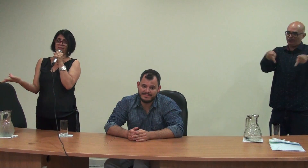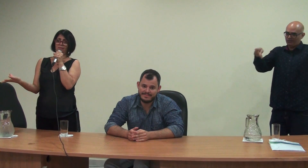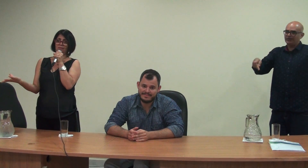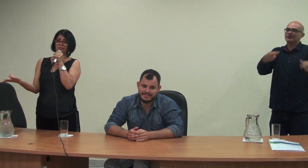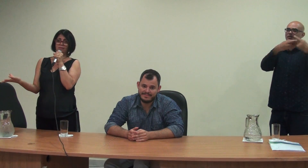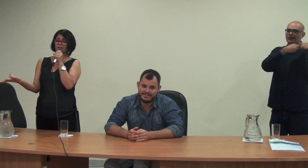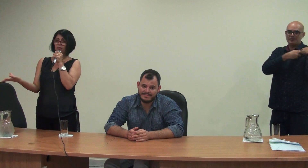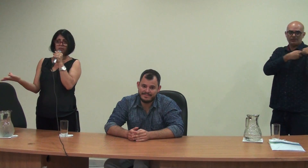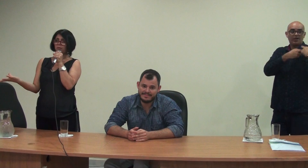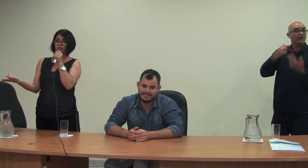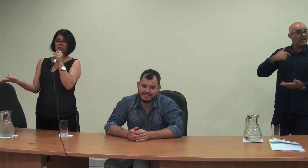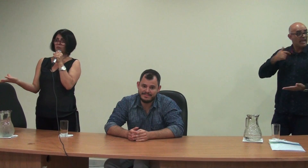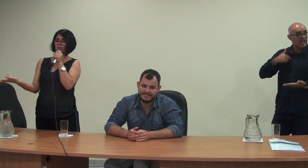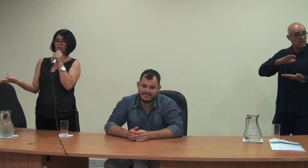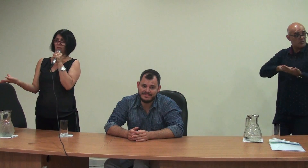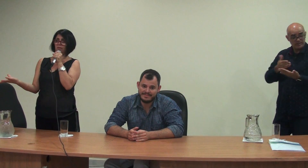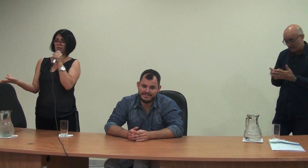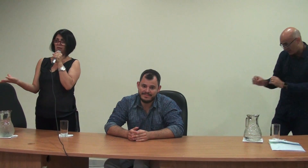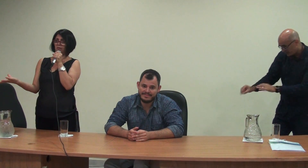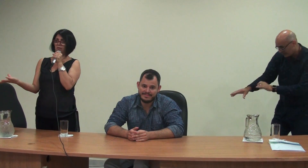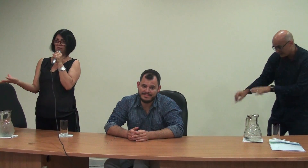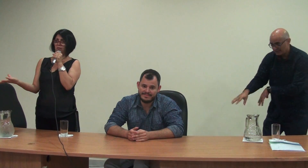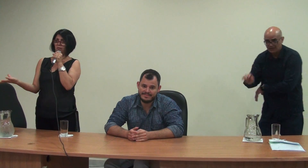alfabetizo. Não alfabetizo.